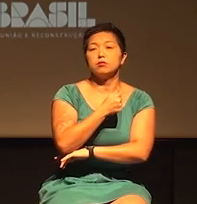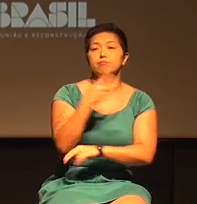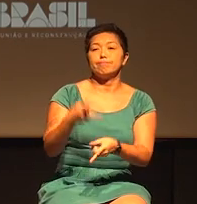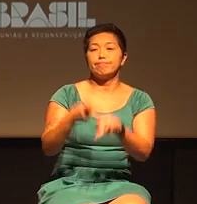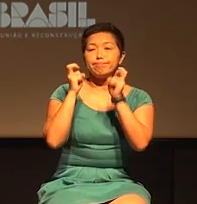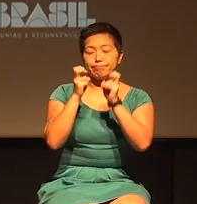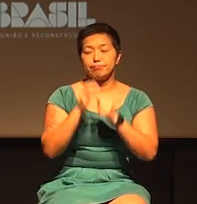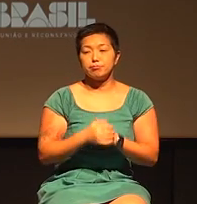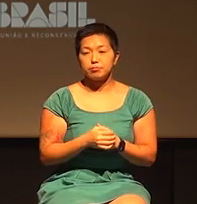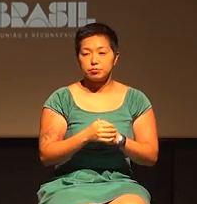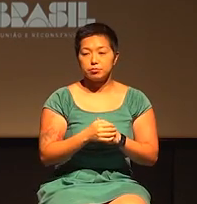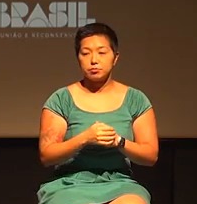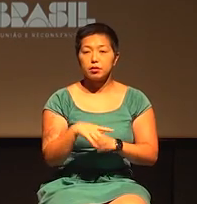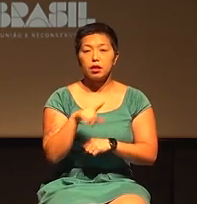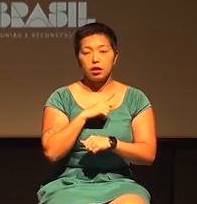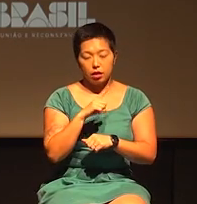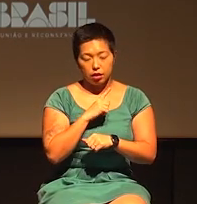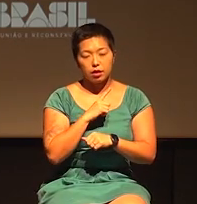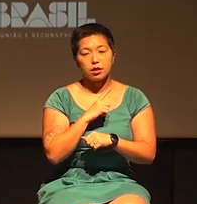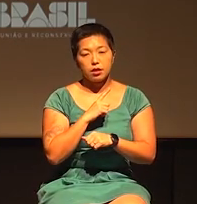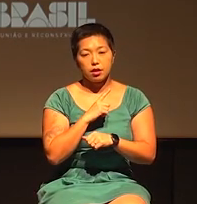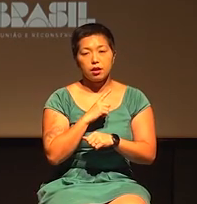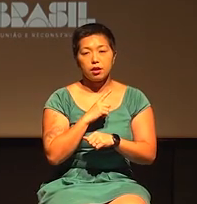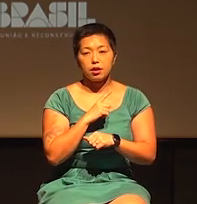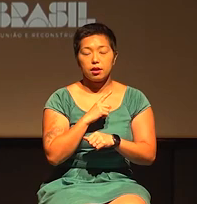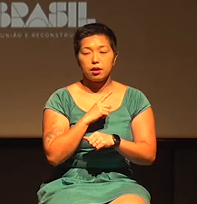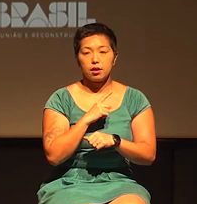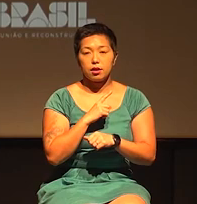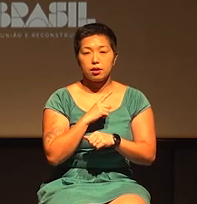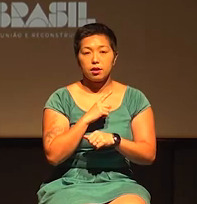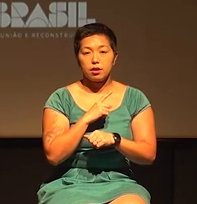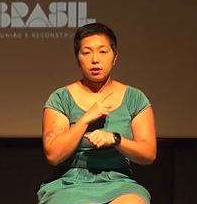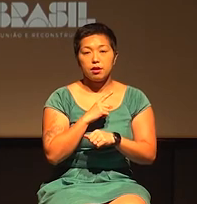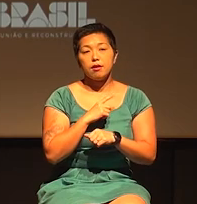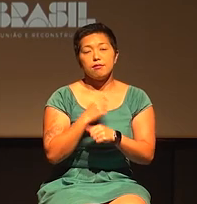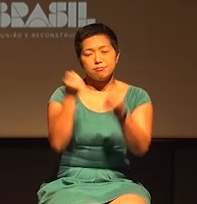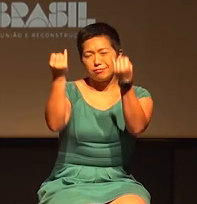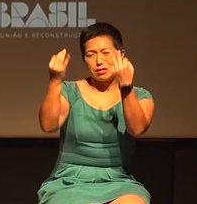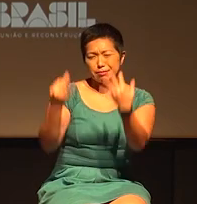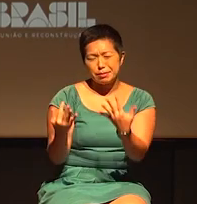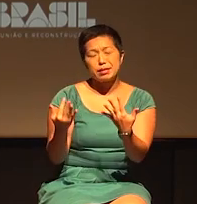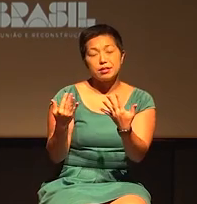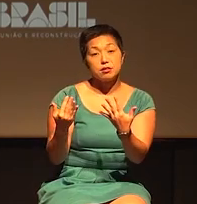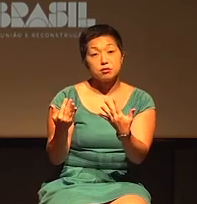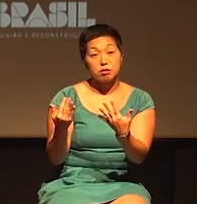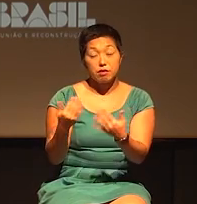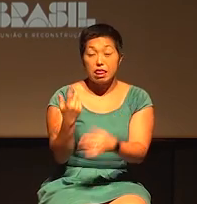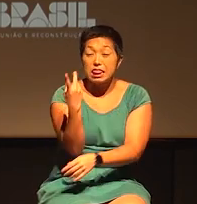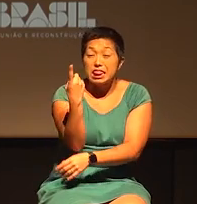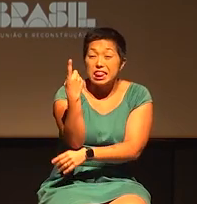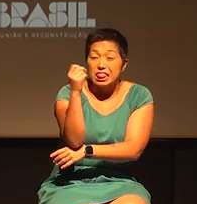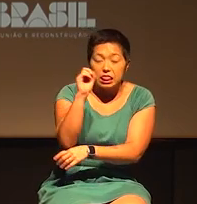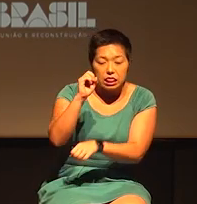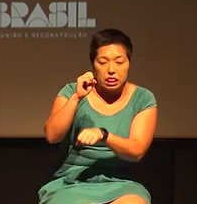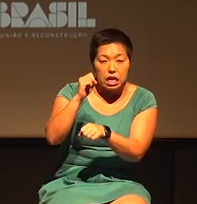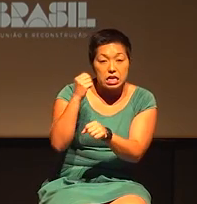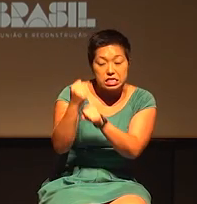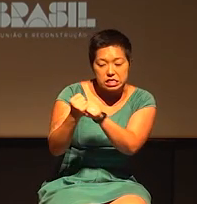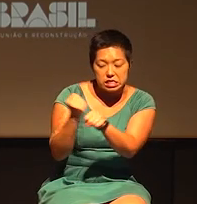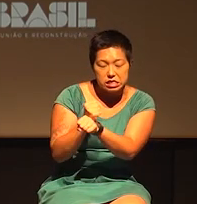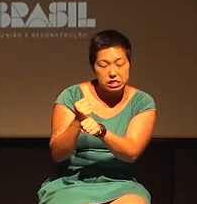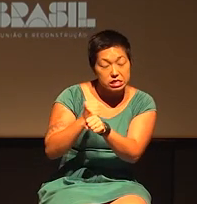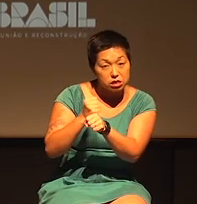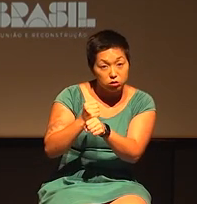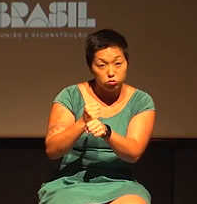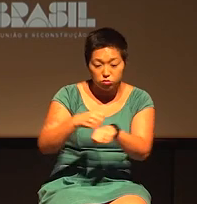né tem a eles falando que ela fazia 10 anos que não sentava numa mesa para comer então assim você dá a